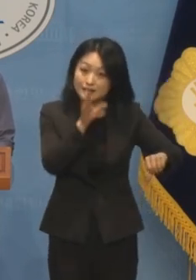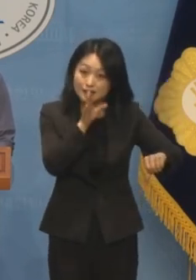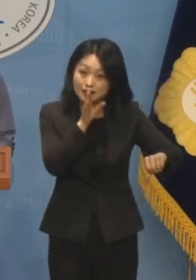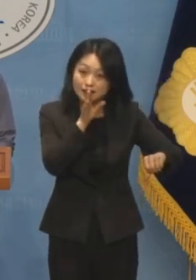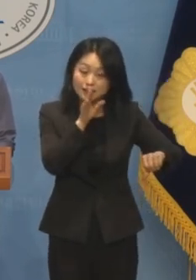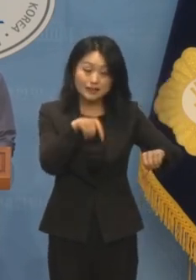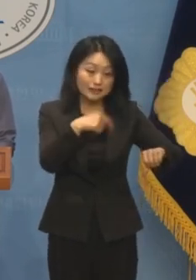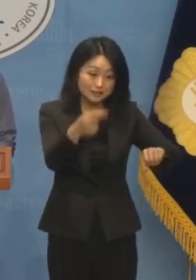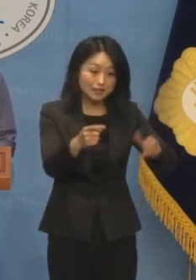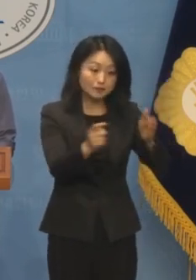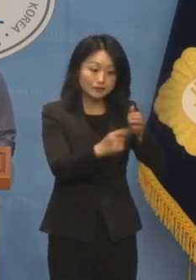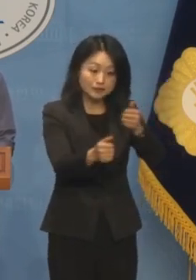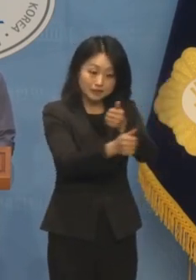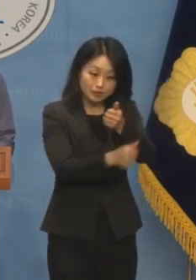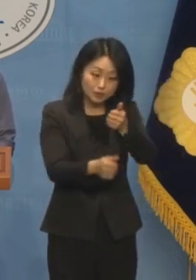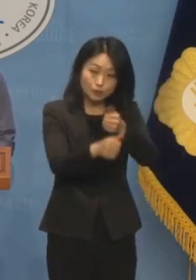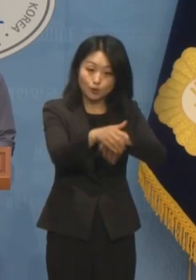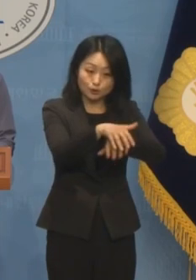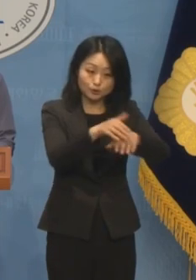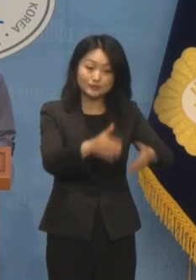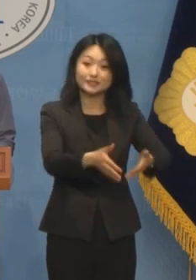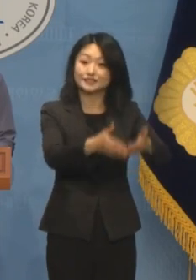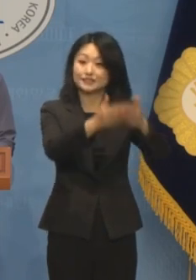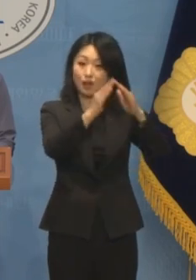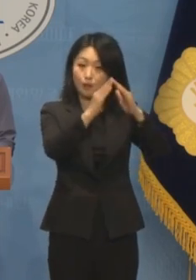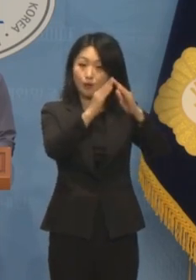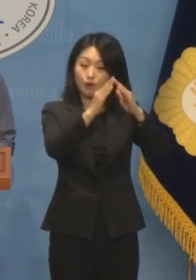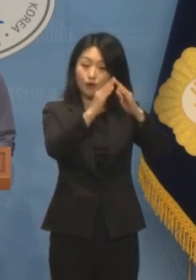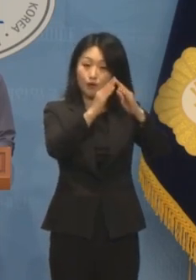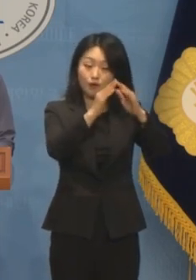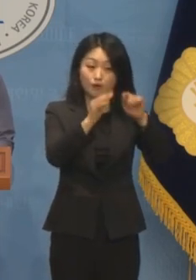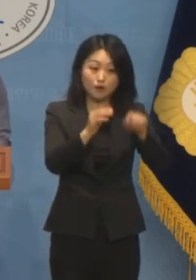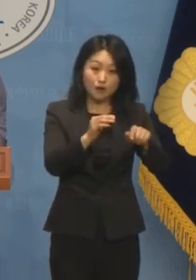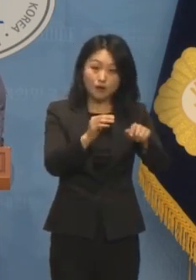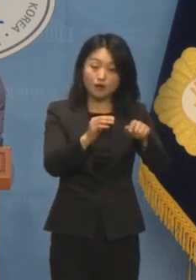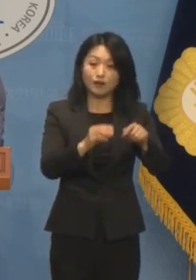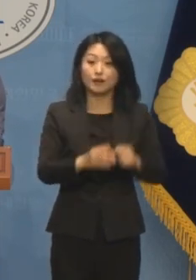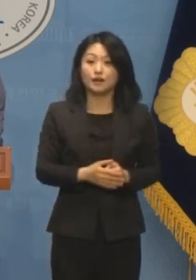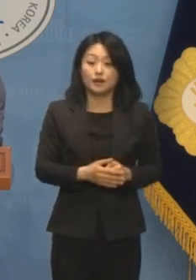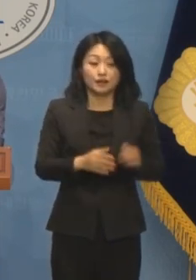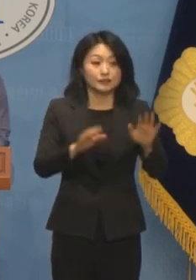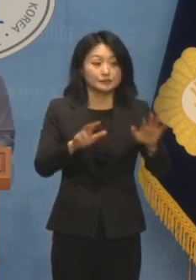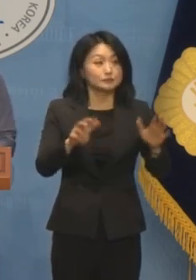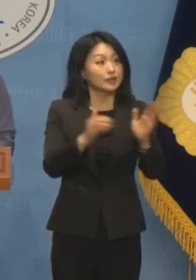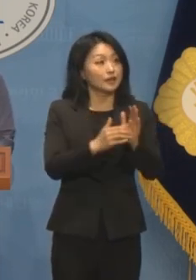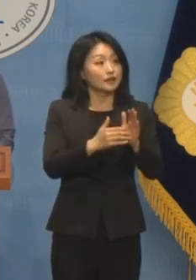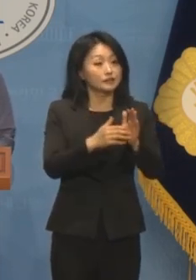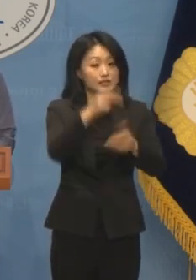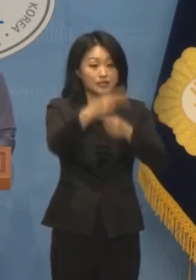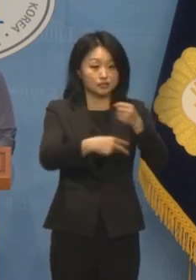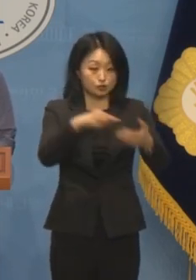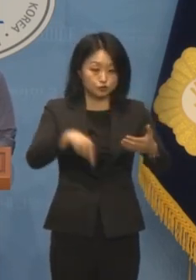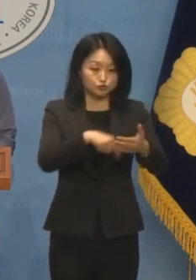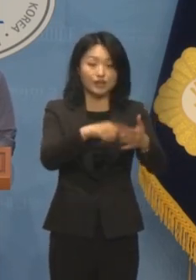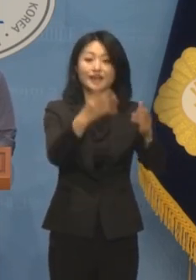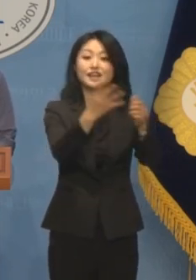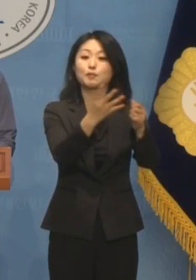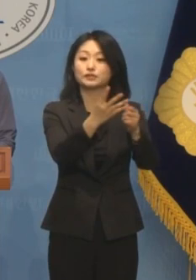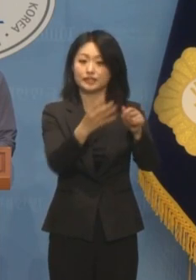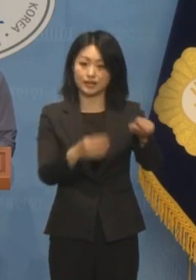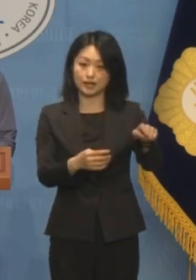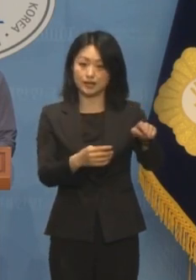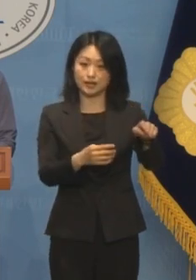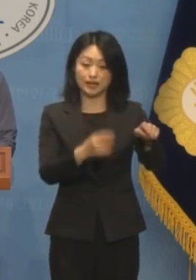이후 꾸려지는 윤석열 대통령 취임 후 무려 4번째 비대위입니다. 그러나 딱 한 달이